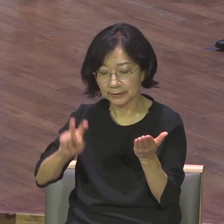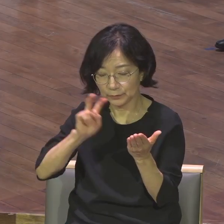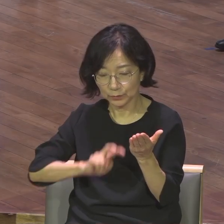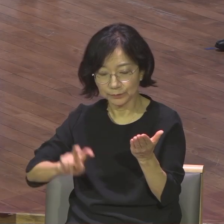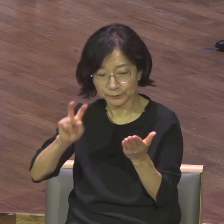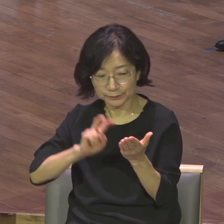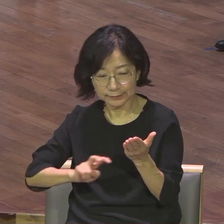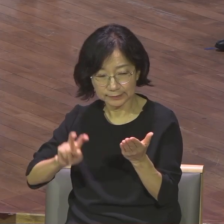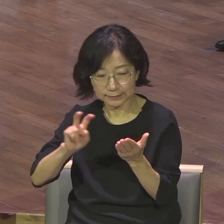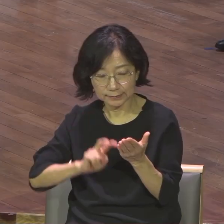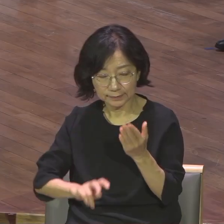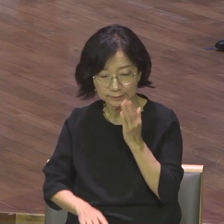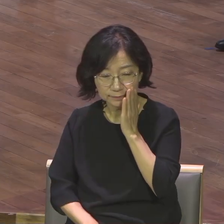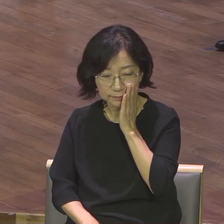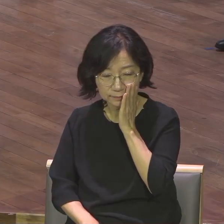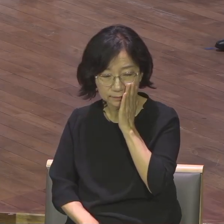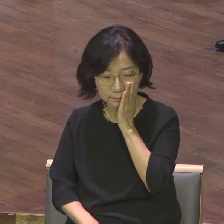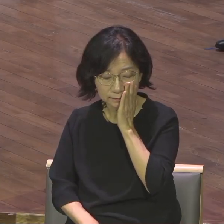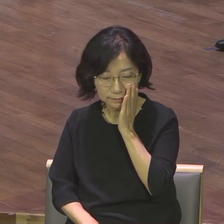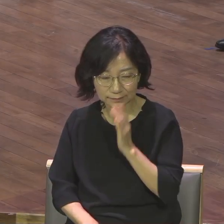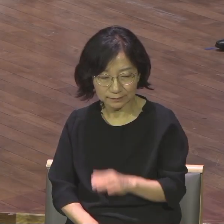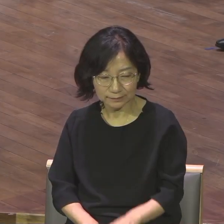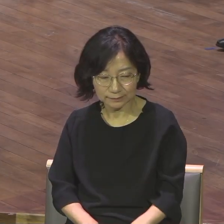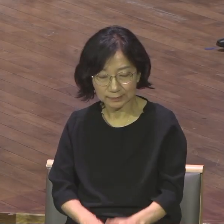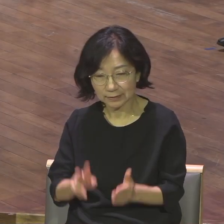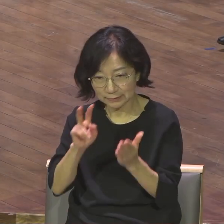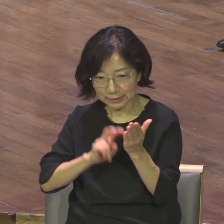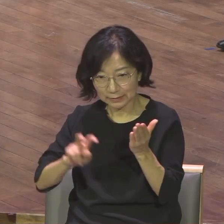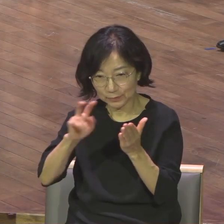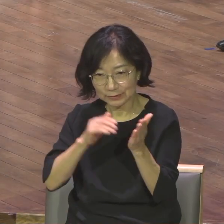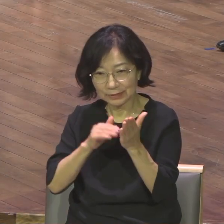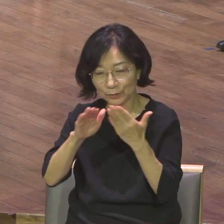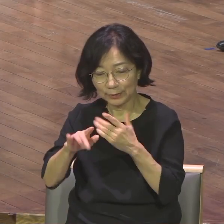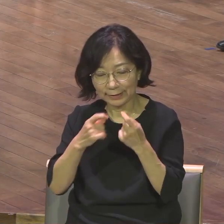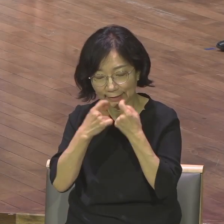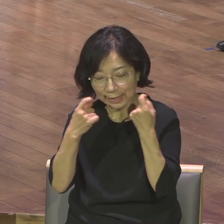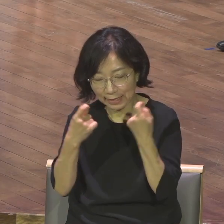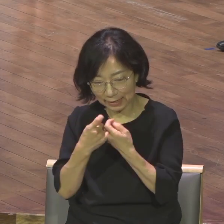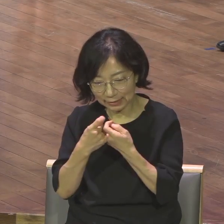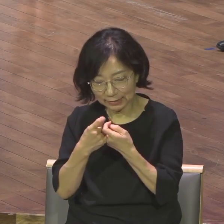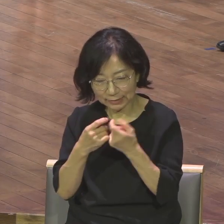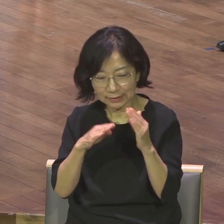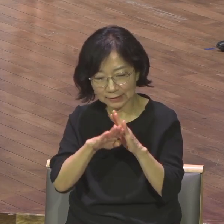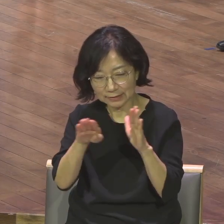찬송 우리 부르면서 우리 성도 개인과 가정을 위해서 기도하겠습니다.